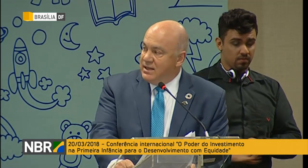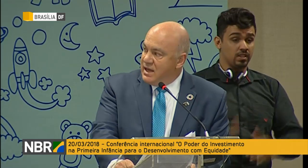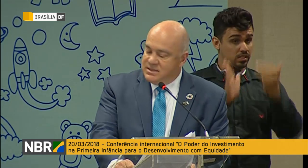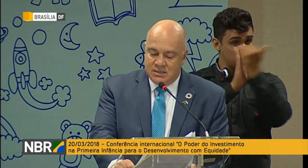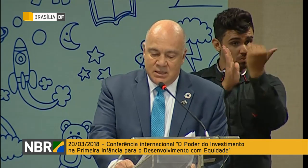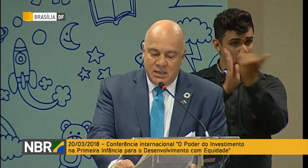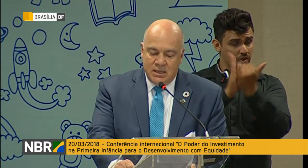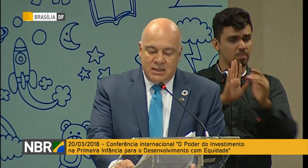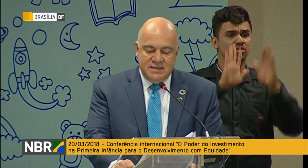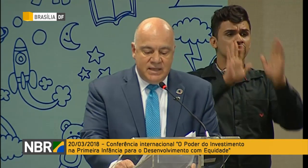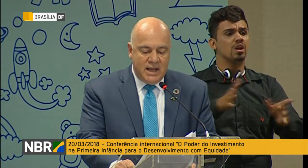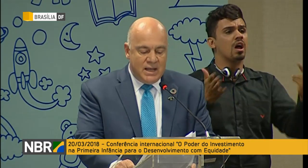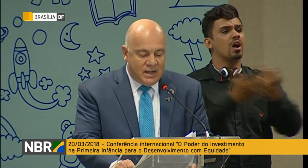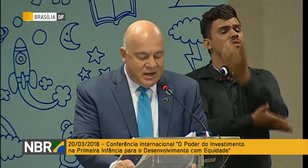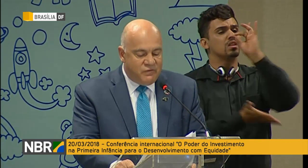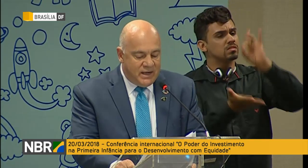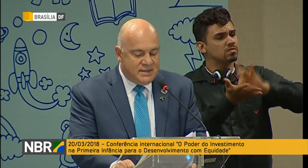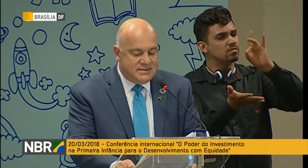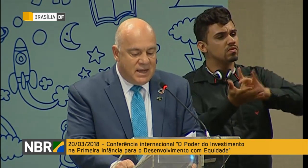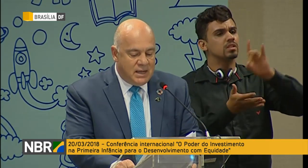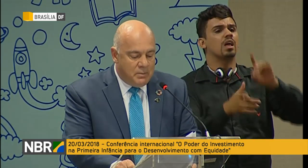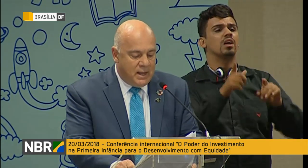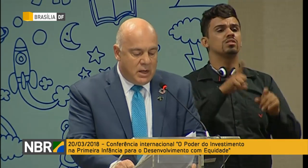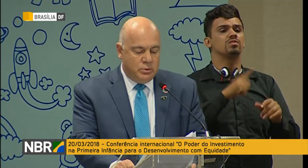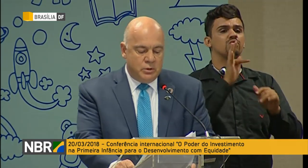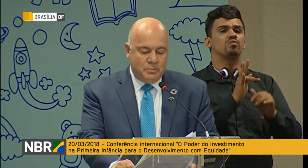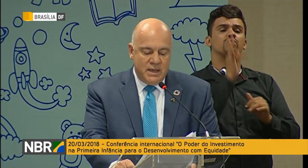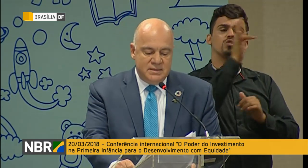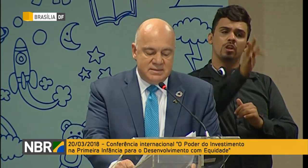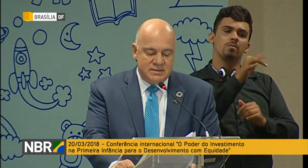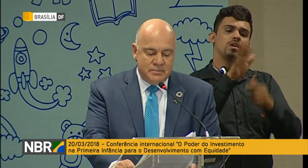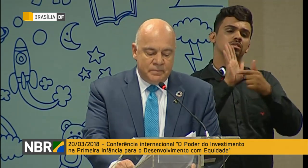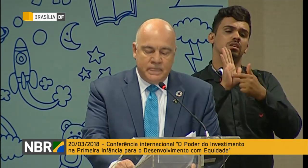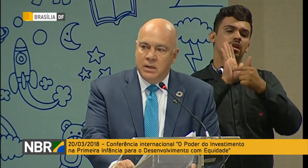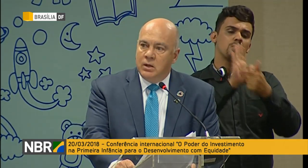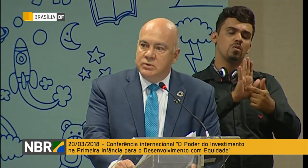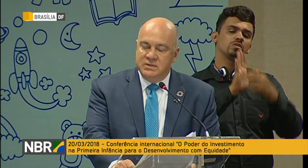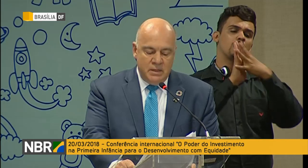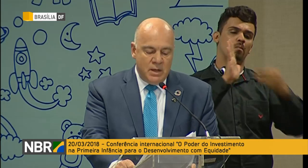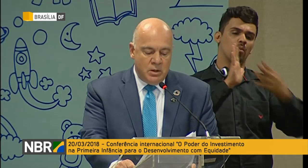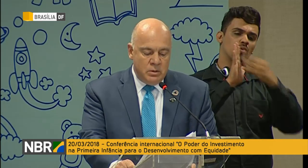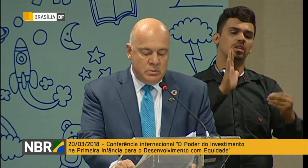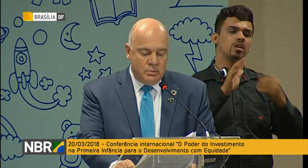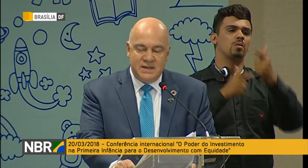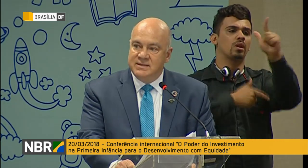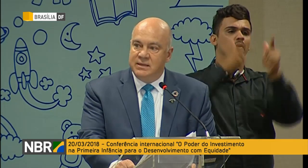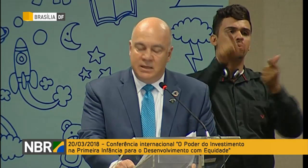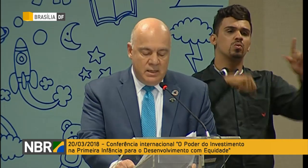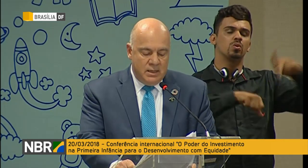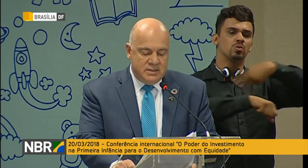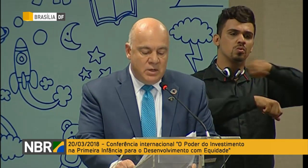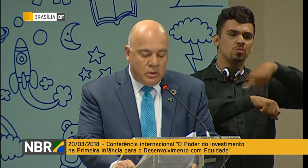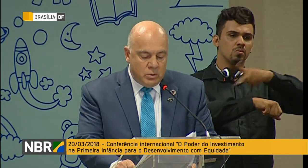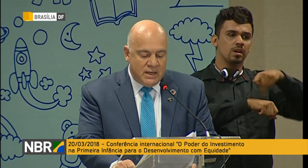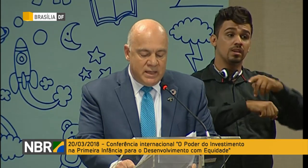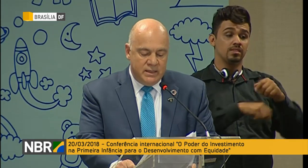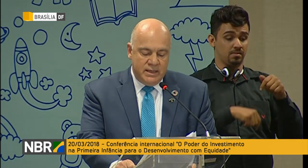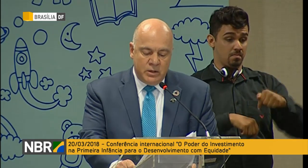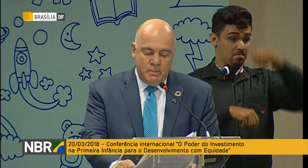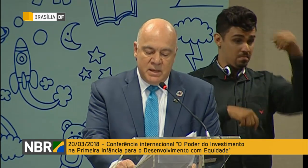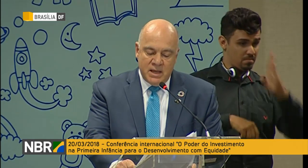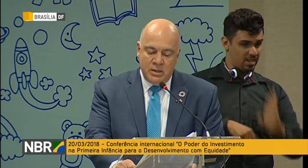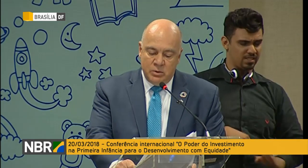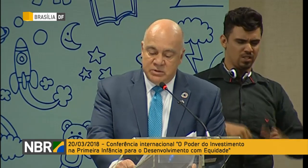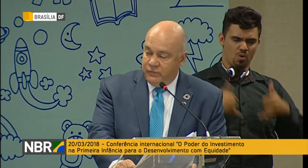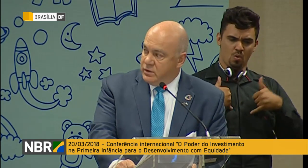uma realidade que será referência para outros países. O sistema ONU no Brasil se orgulha de